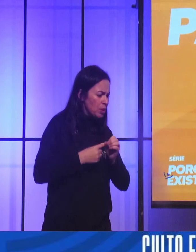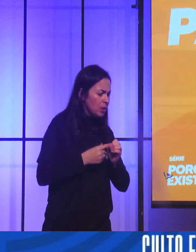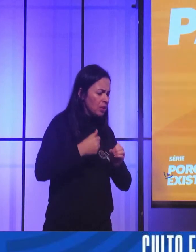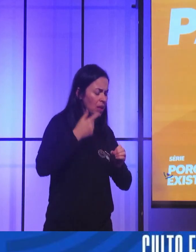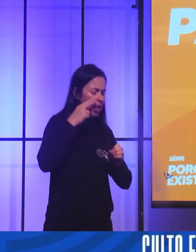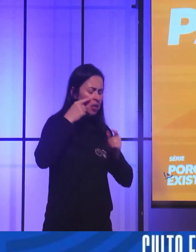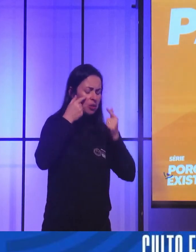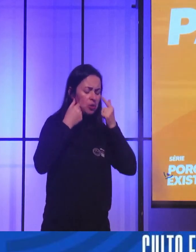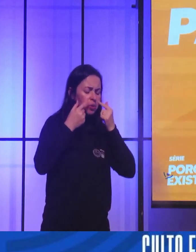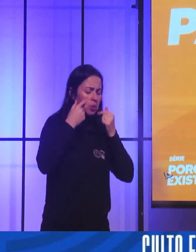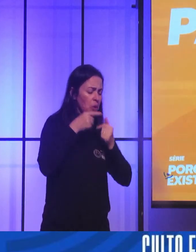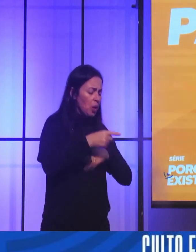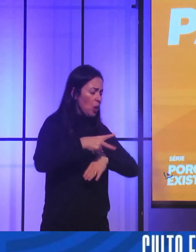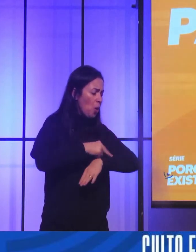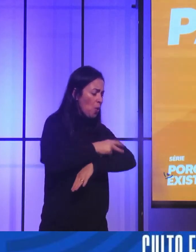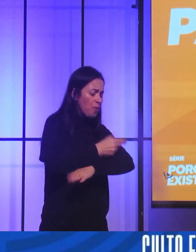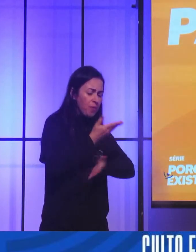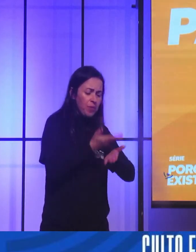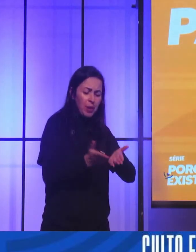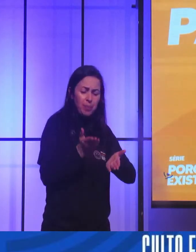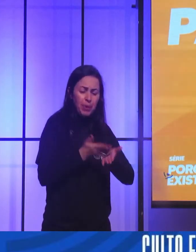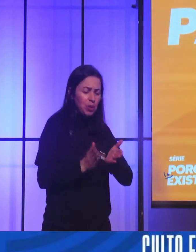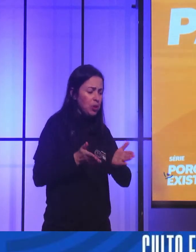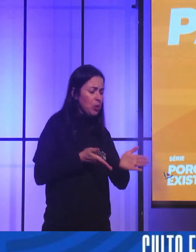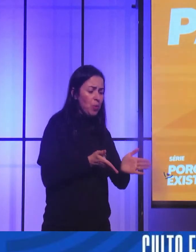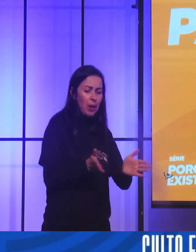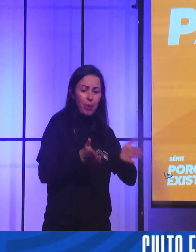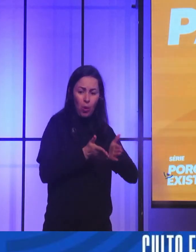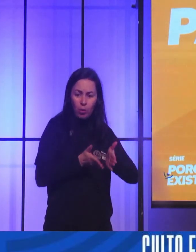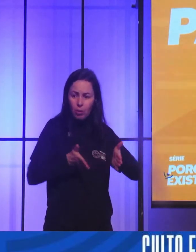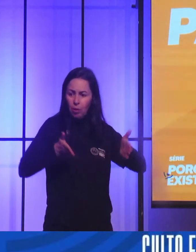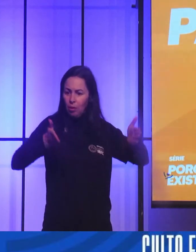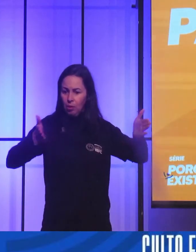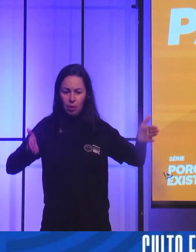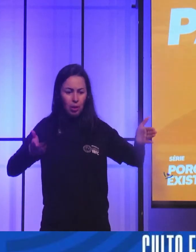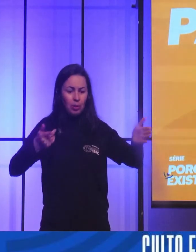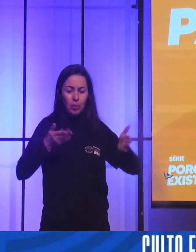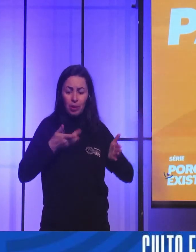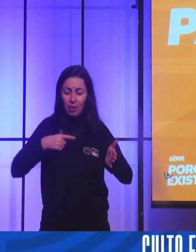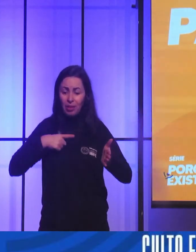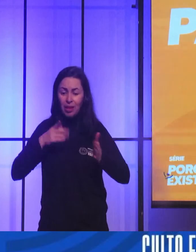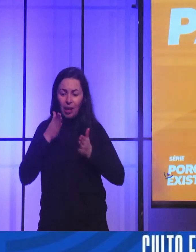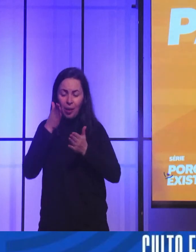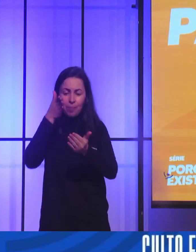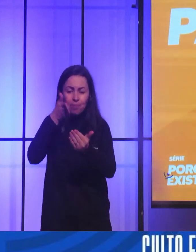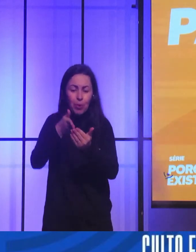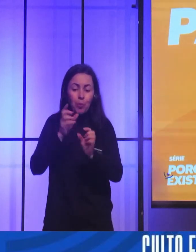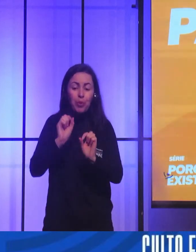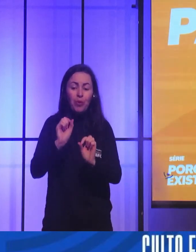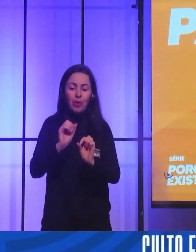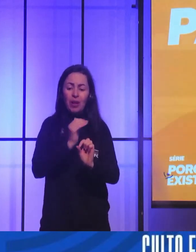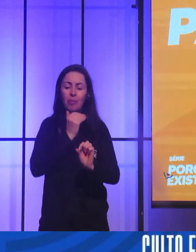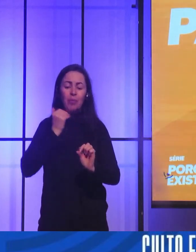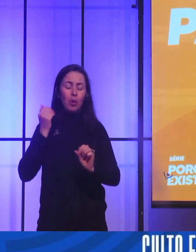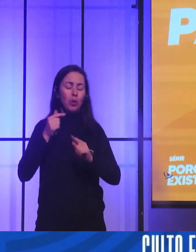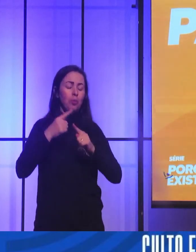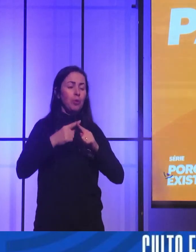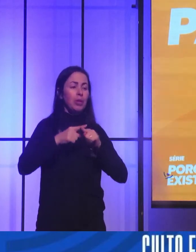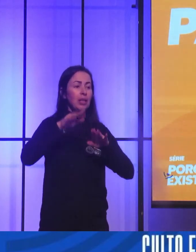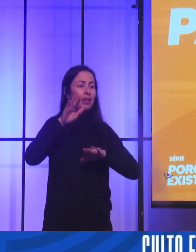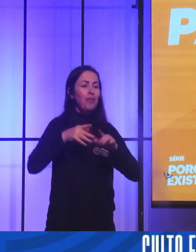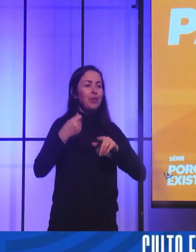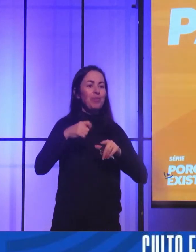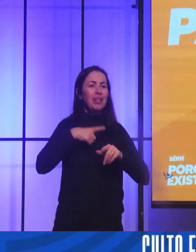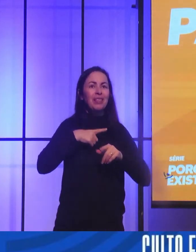como ovelhas perdidas, andando num caminho largo que conduz à morte. Talvez você precise ter um olhar mais solidário,